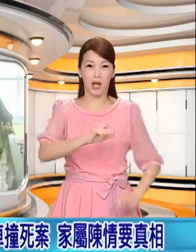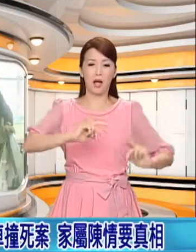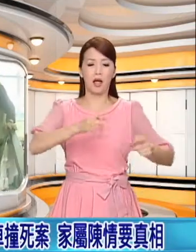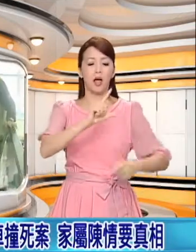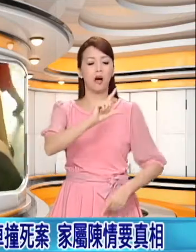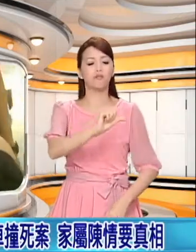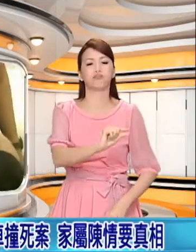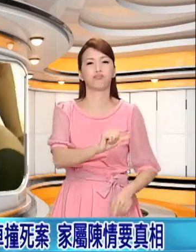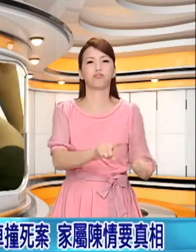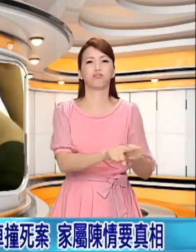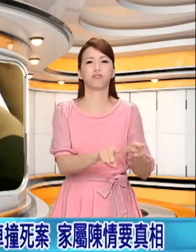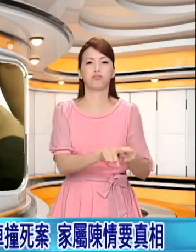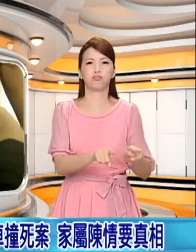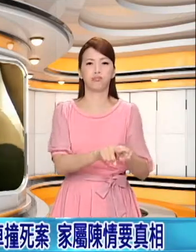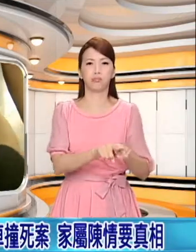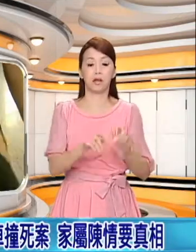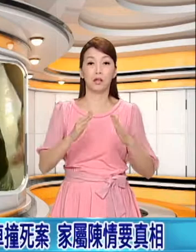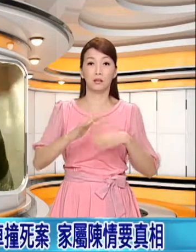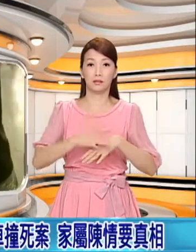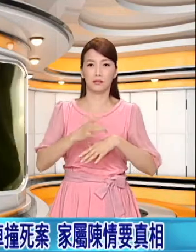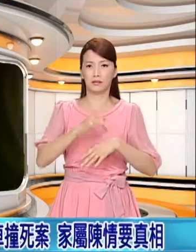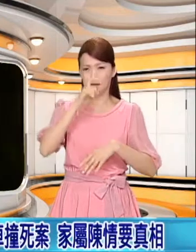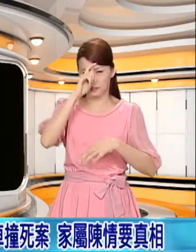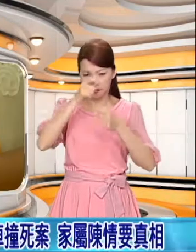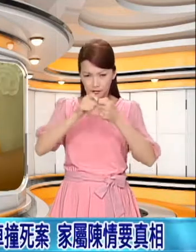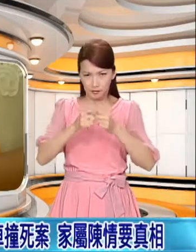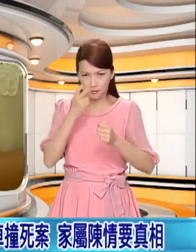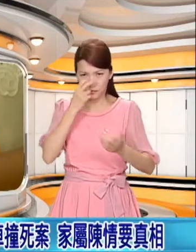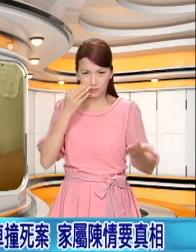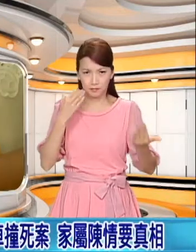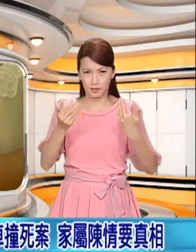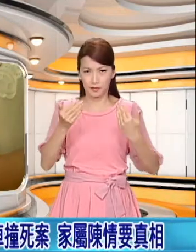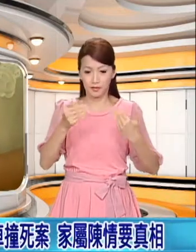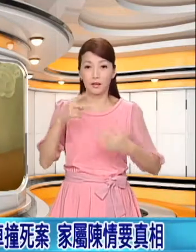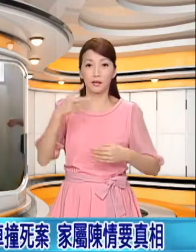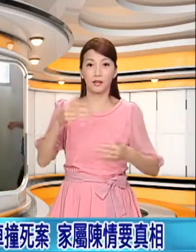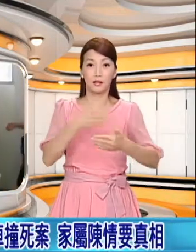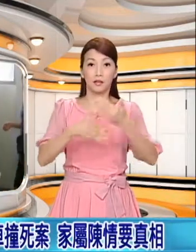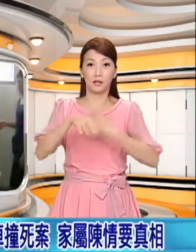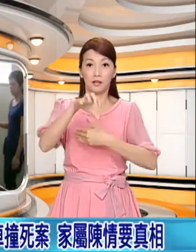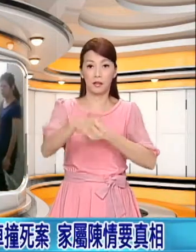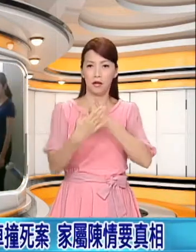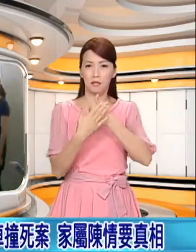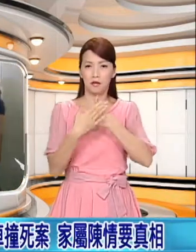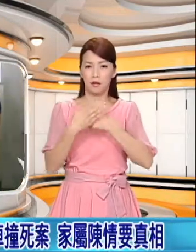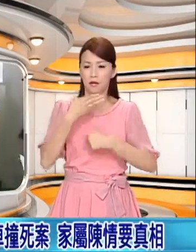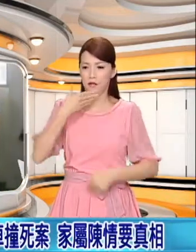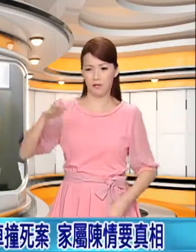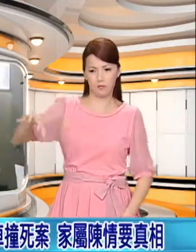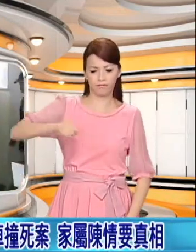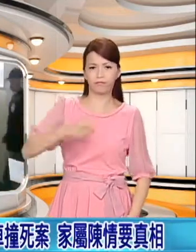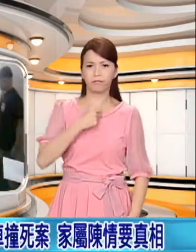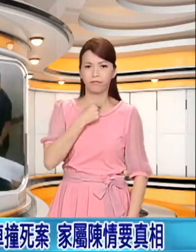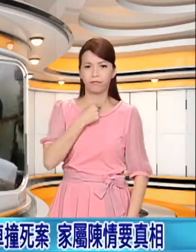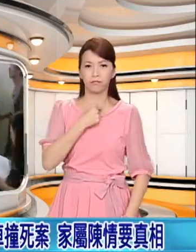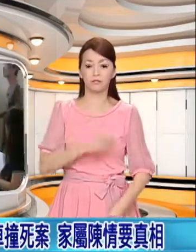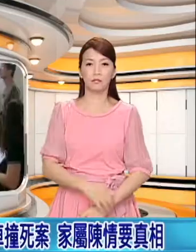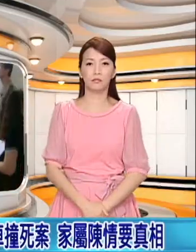除了要求要尽速查明真相之外，也希望交通部协助他们为死者讨公道。